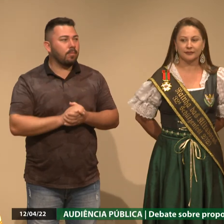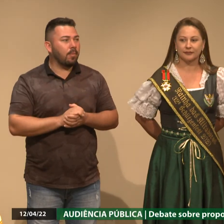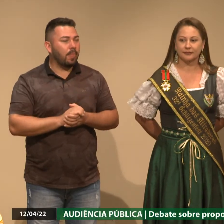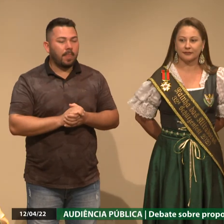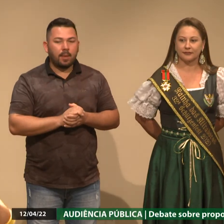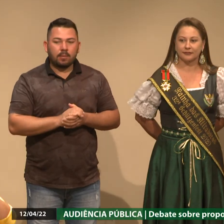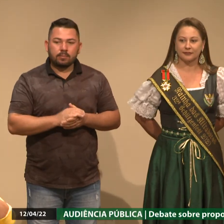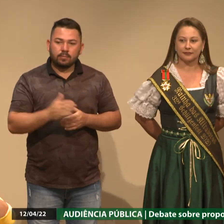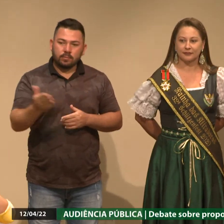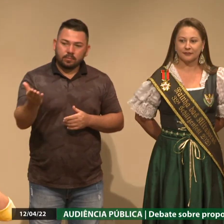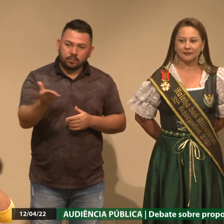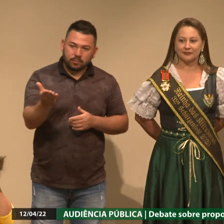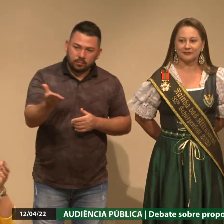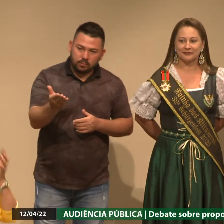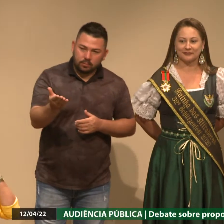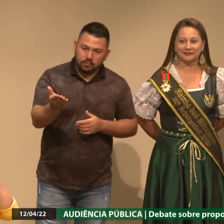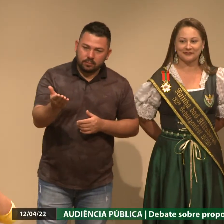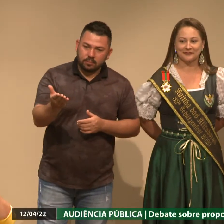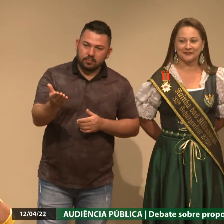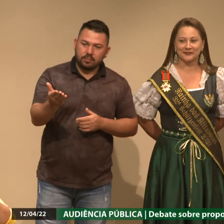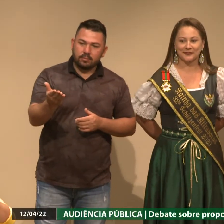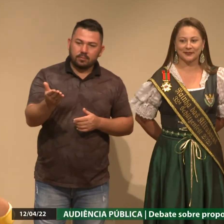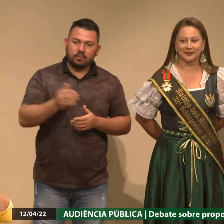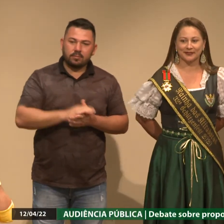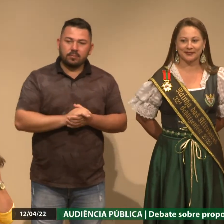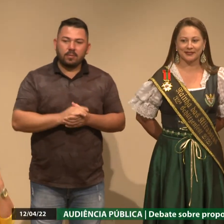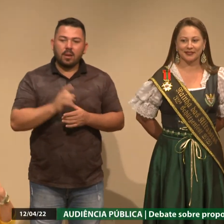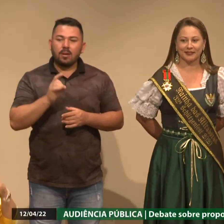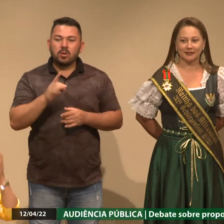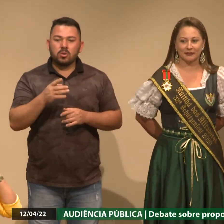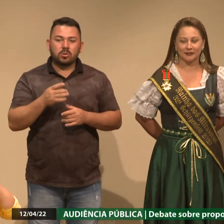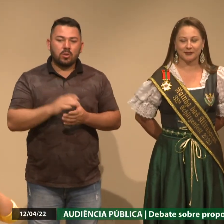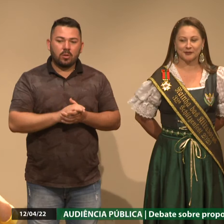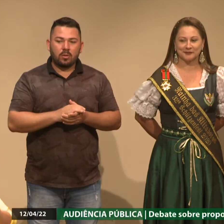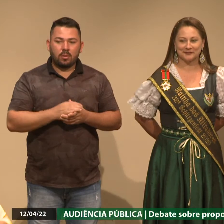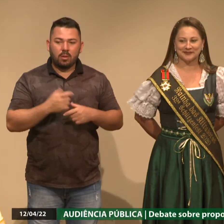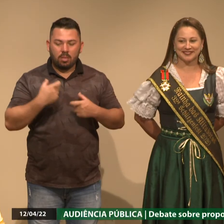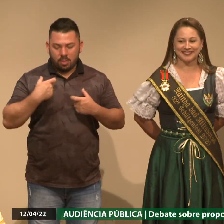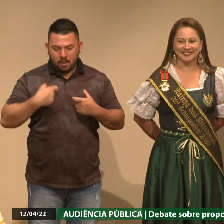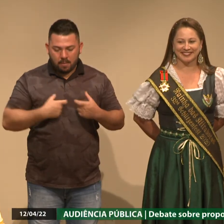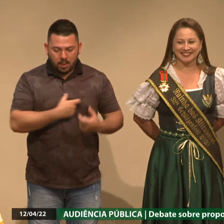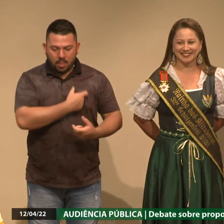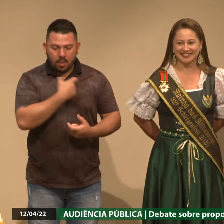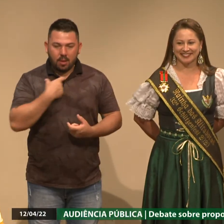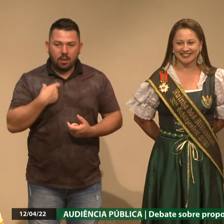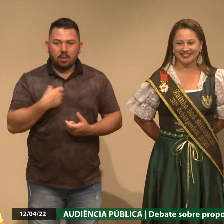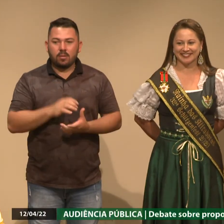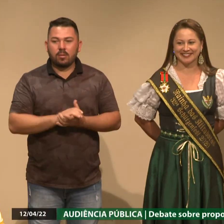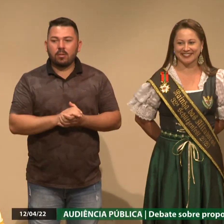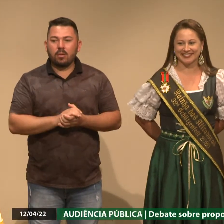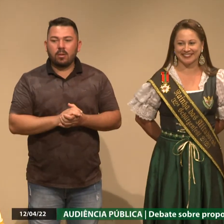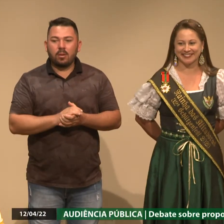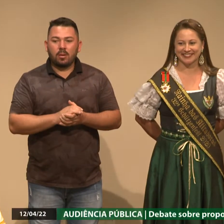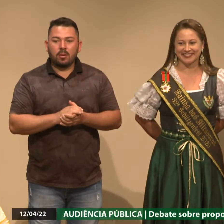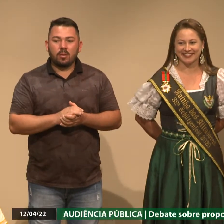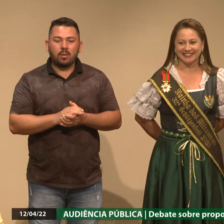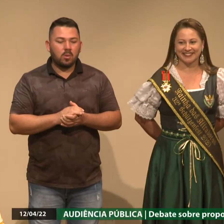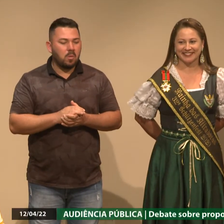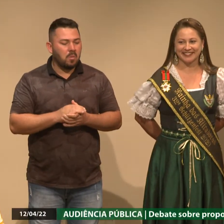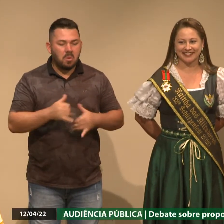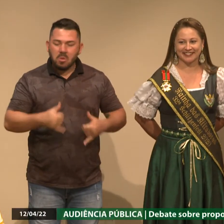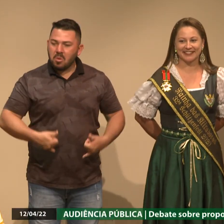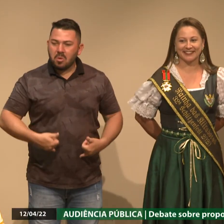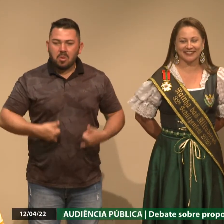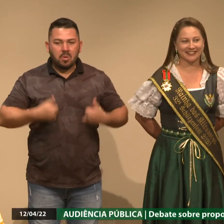esses dois jovens aqui isso são apenas algumas das medalhas que eles têm eles carregam e sair com